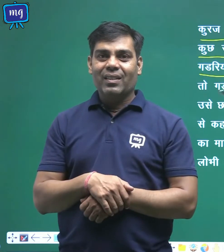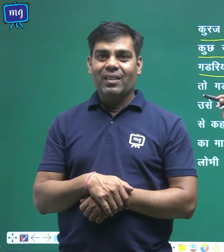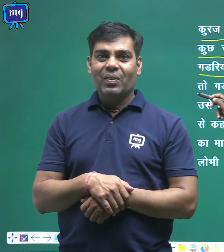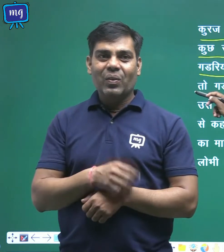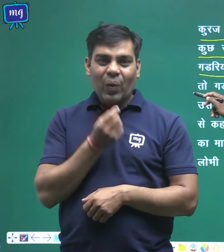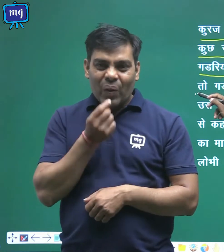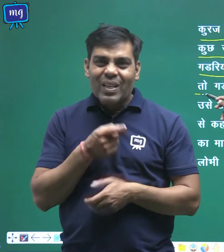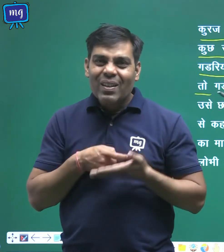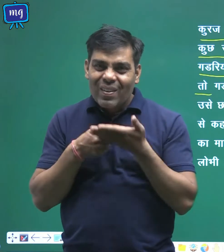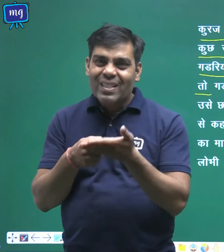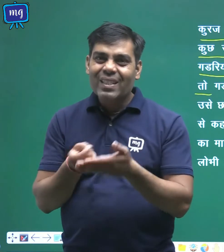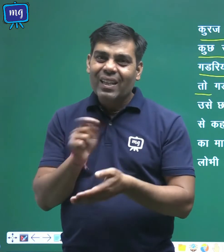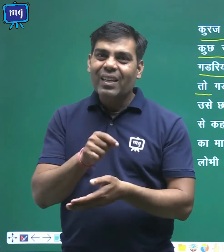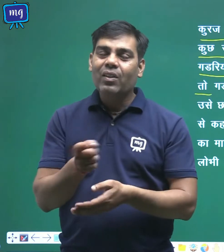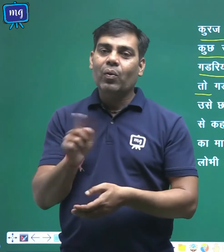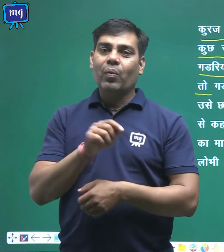विनती की तो